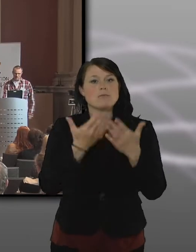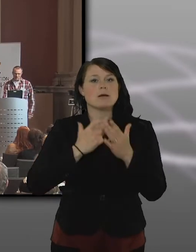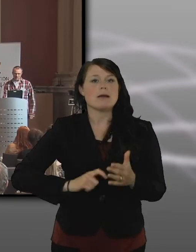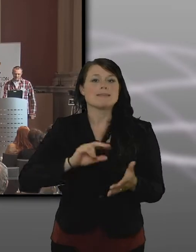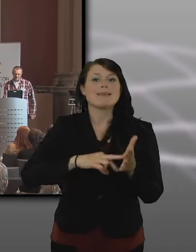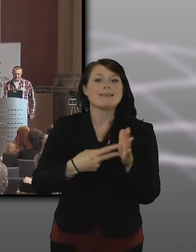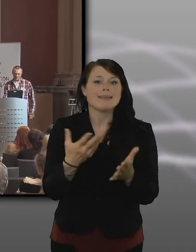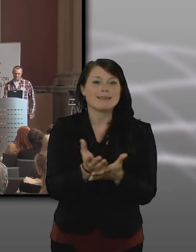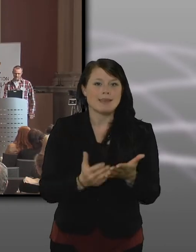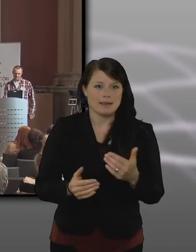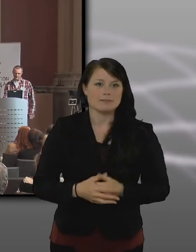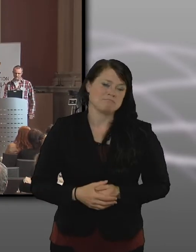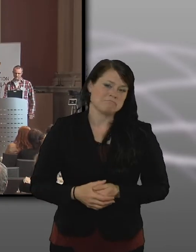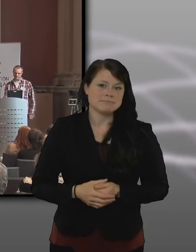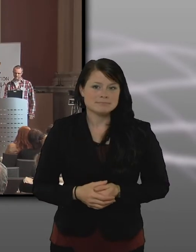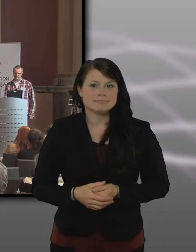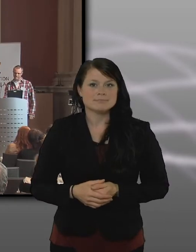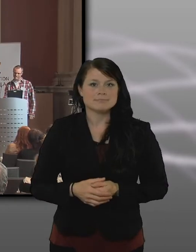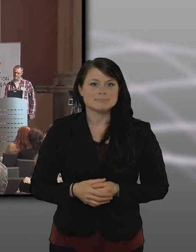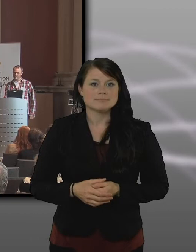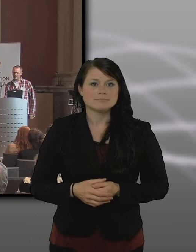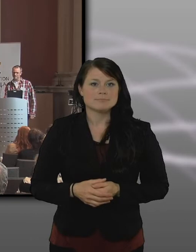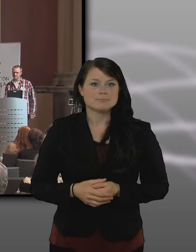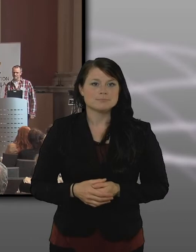Hur scrollar man på det? Sådär, ja.